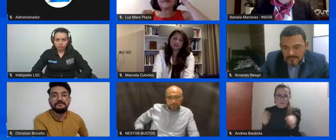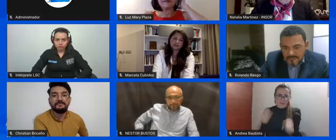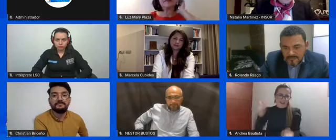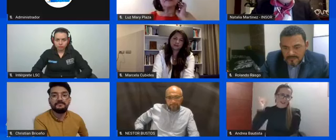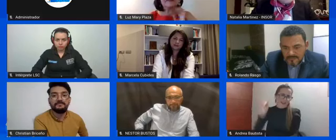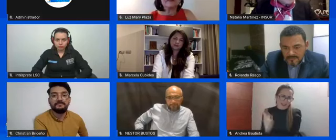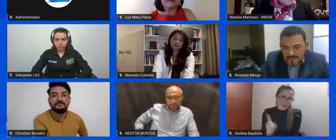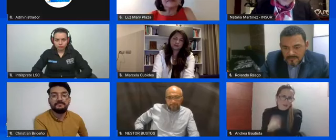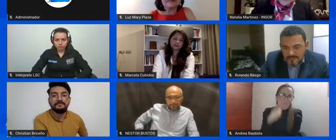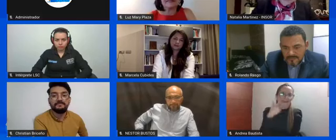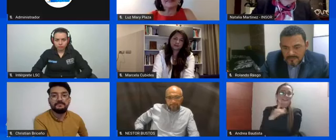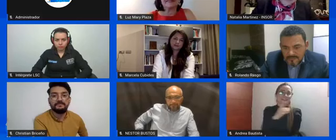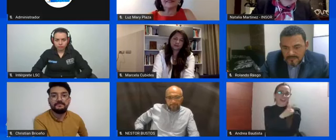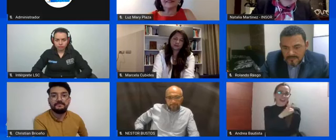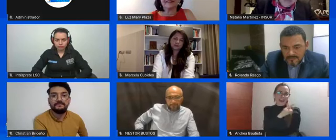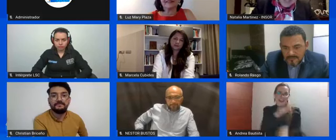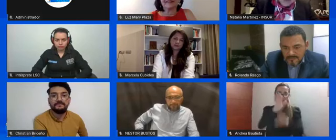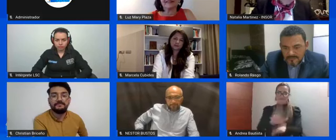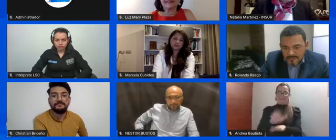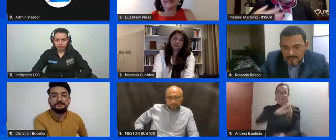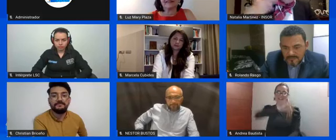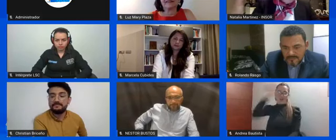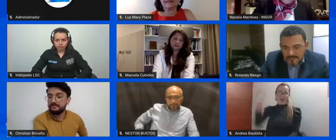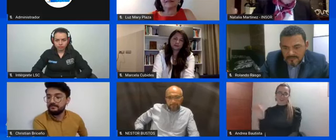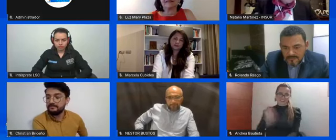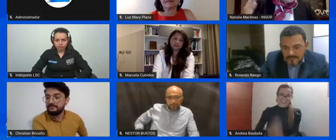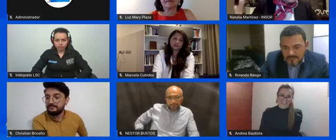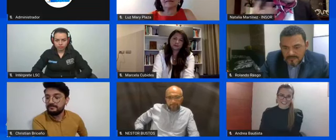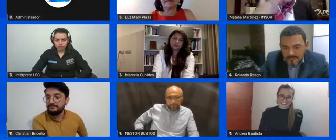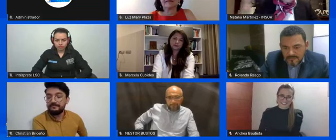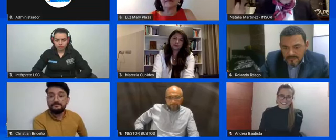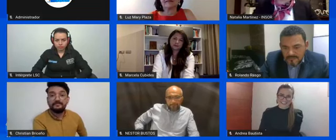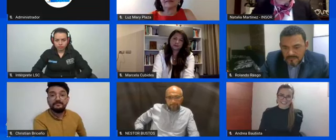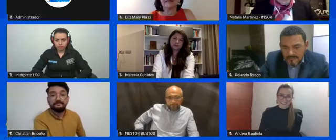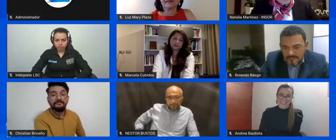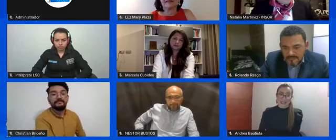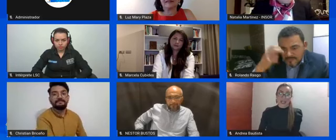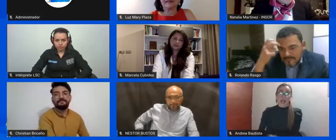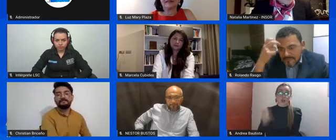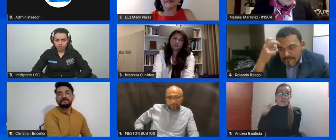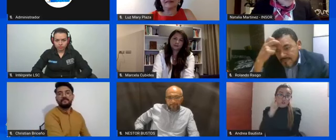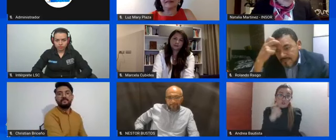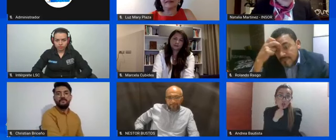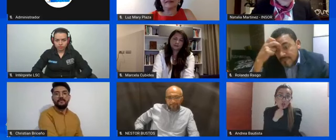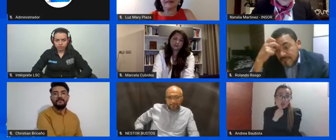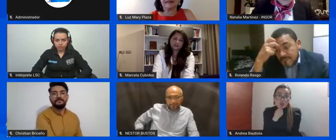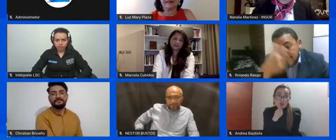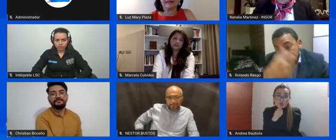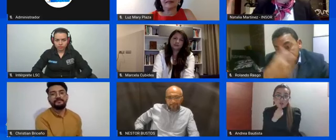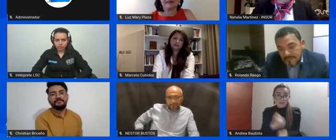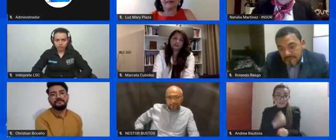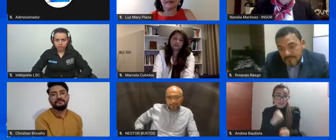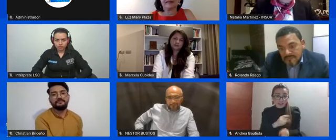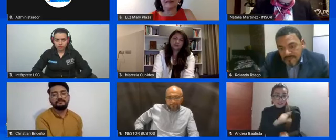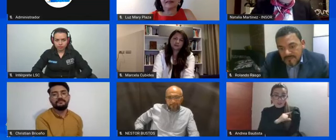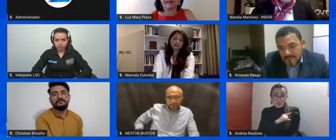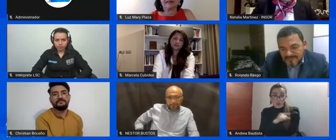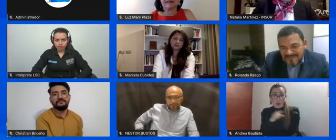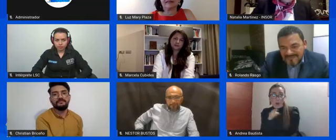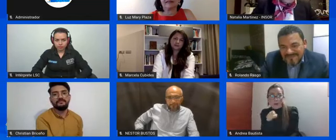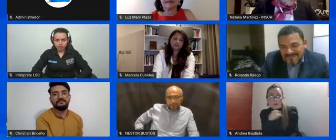Costa Caribe en el instituto. Funcionarios sordos no tenemos muchos de otras regiones, algunas personas